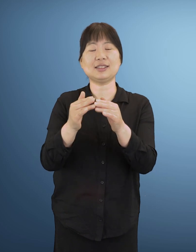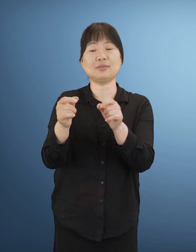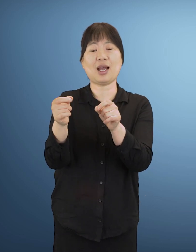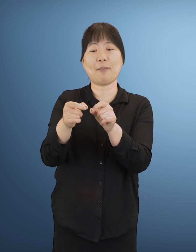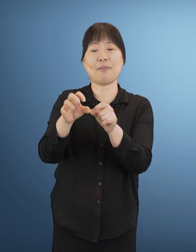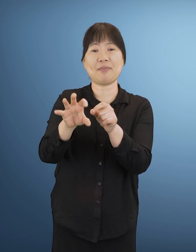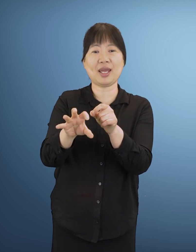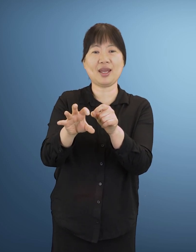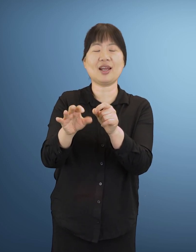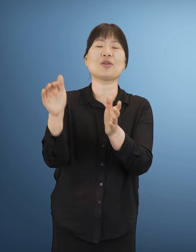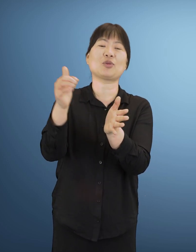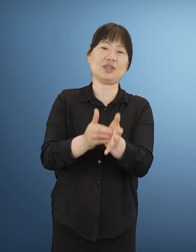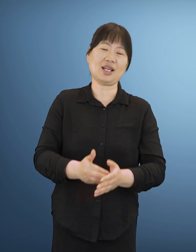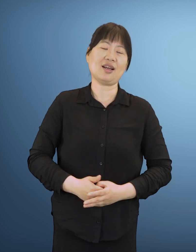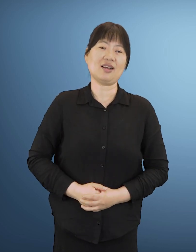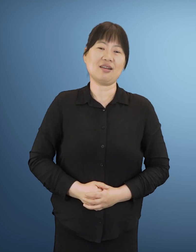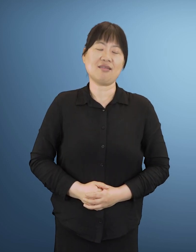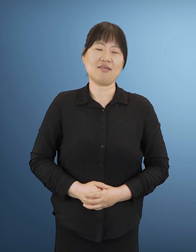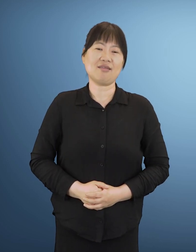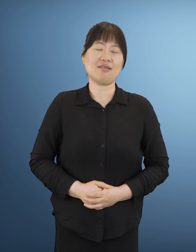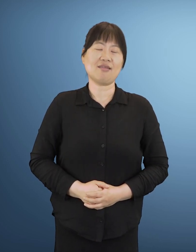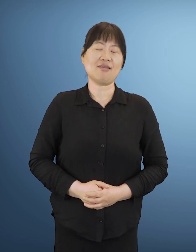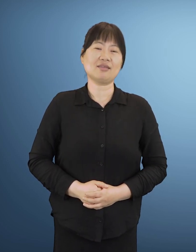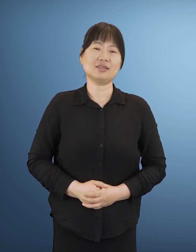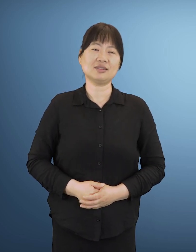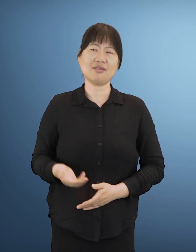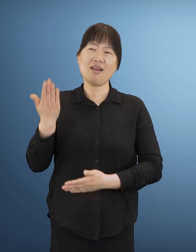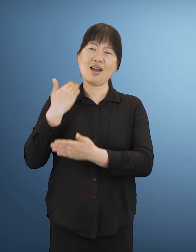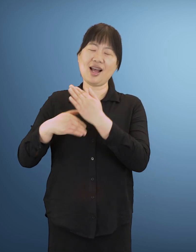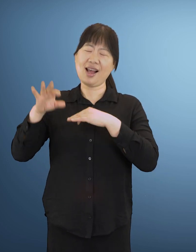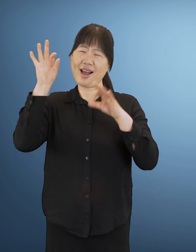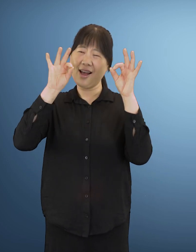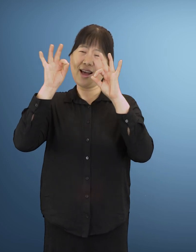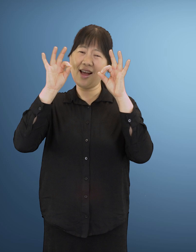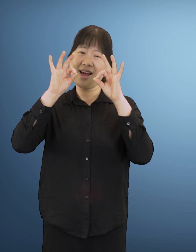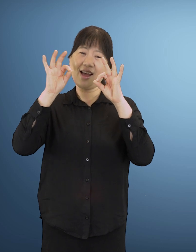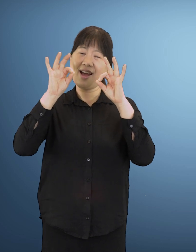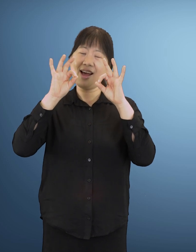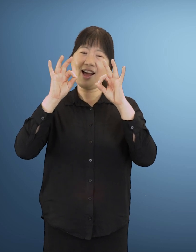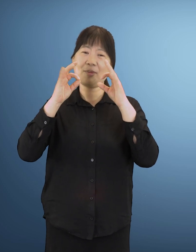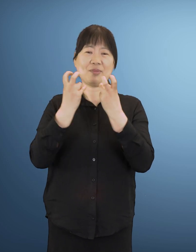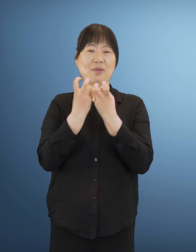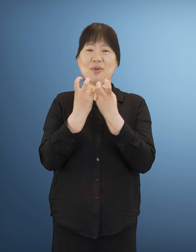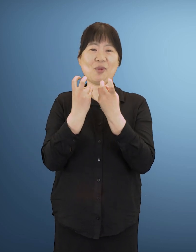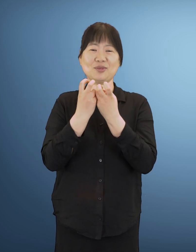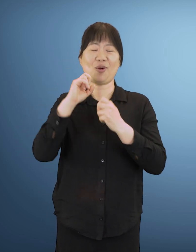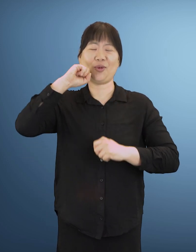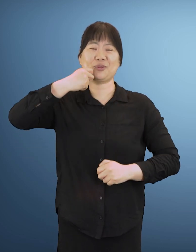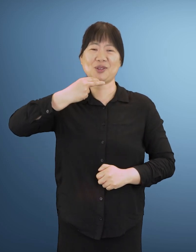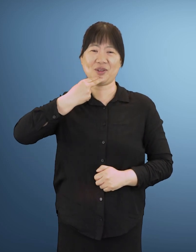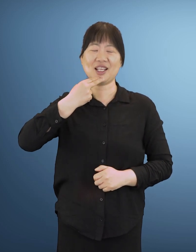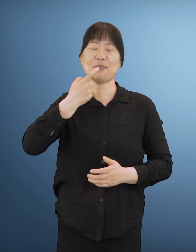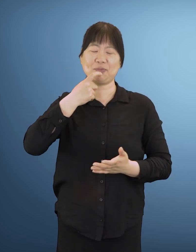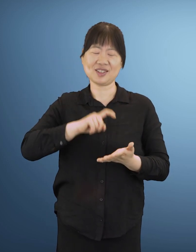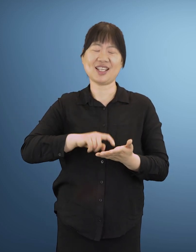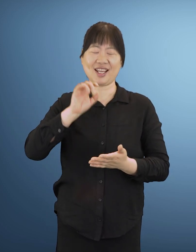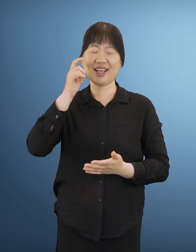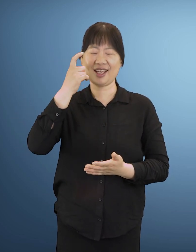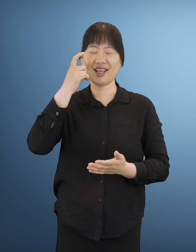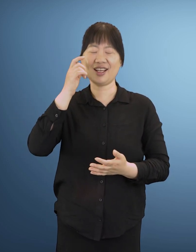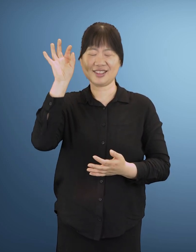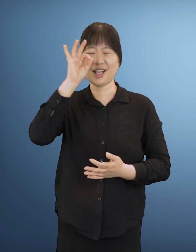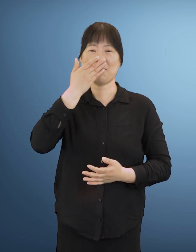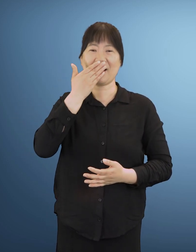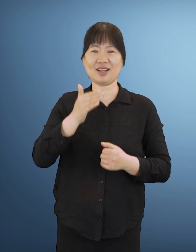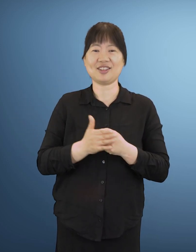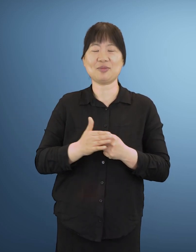지금 온 거예요. 그 당시 뭐 수소문을 해보면 찾는 건 그렇게 어려울 시기가 아니었기 때문에.